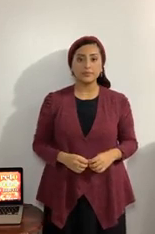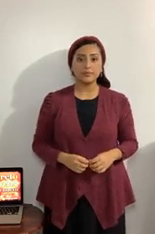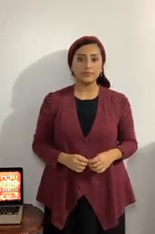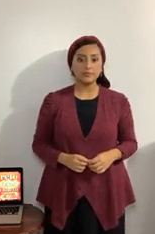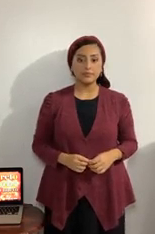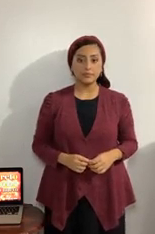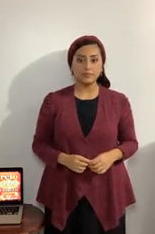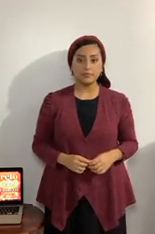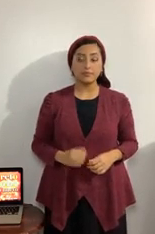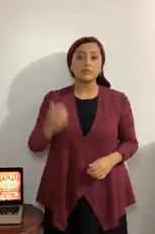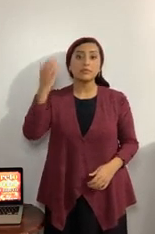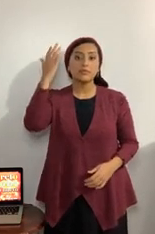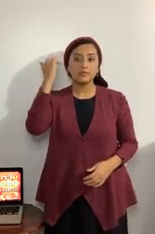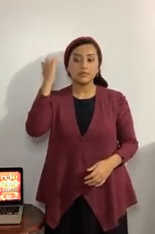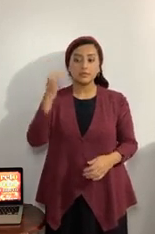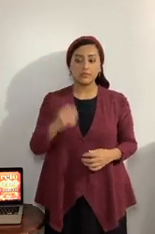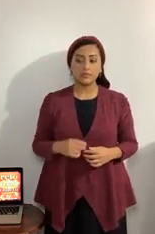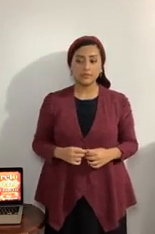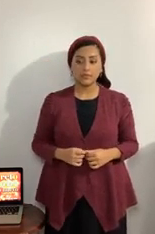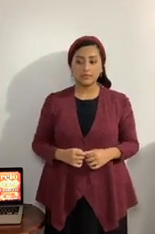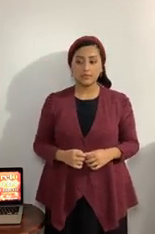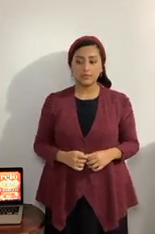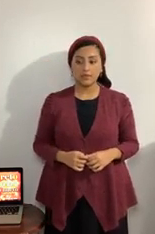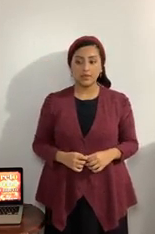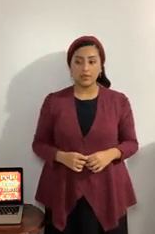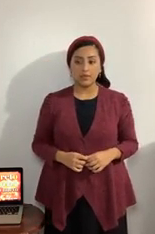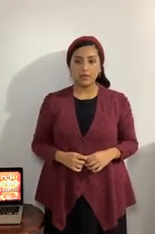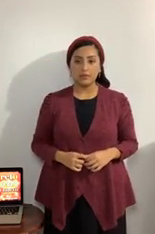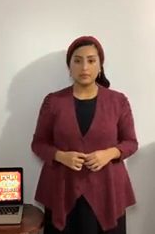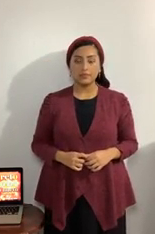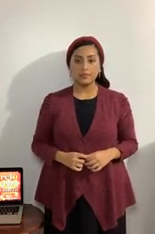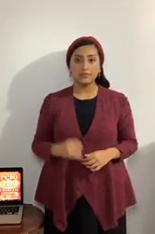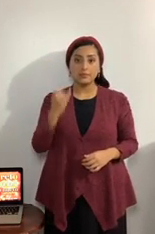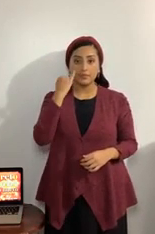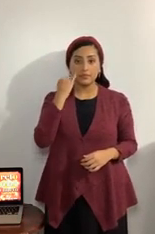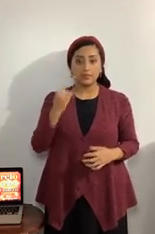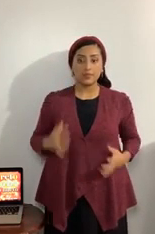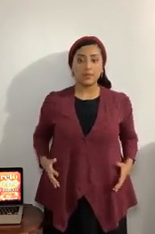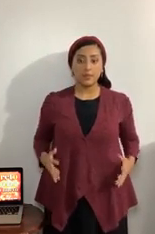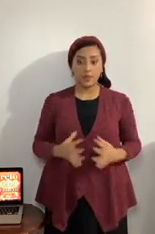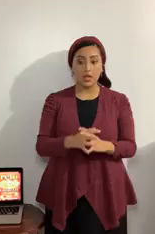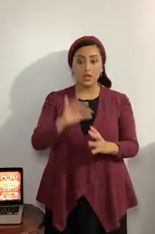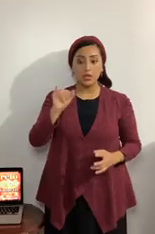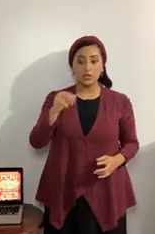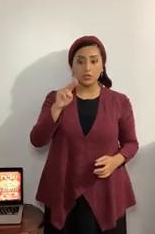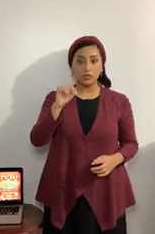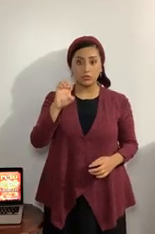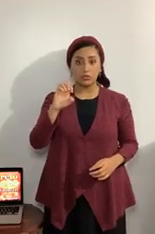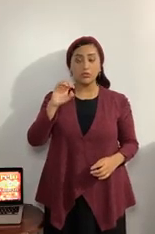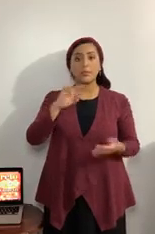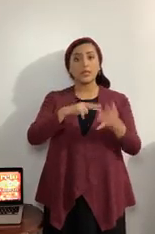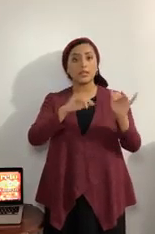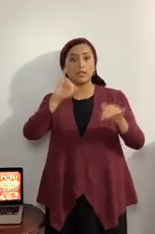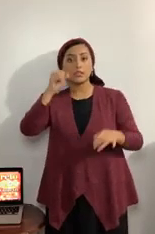Por lo tanto, si quedó embarazada en junio, Johanán nació en